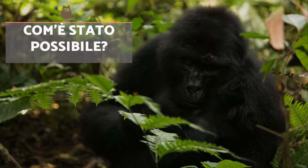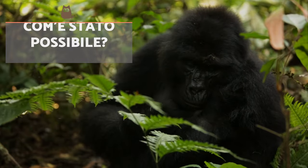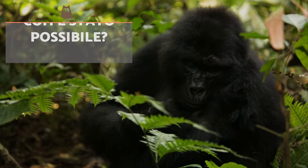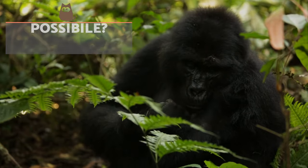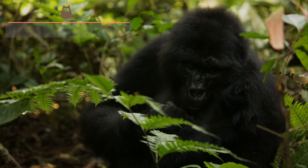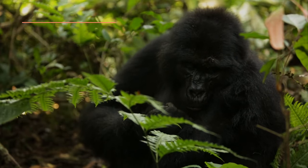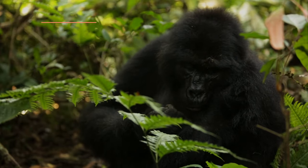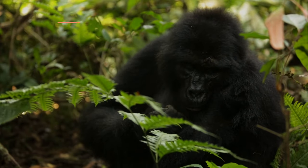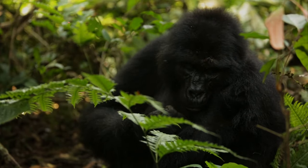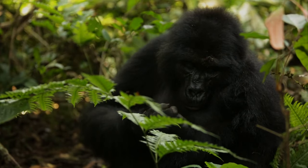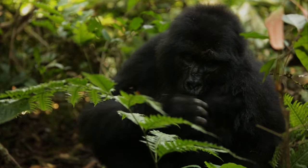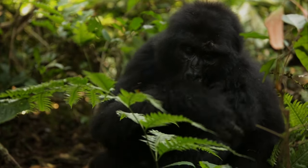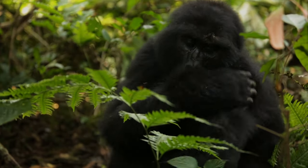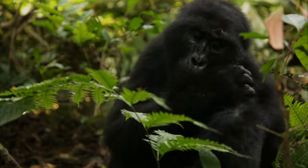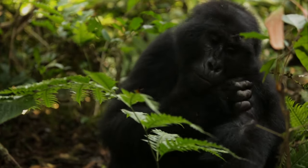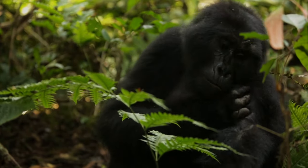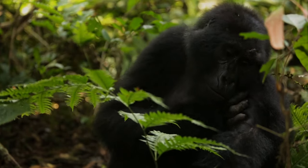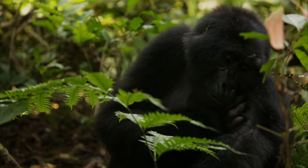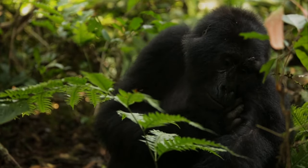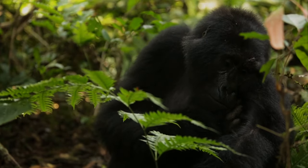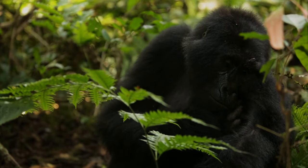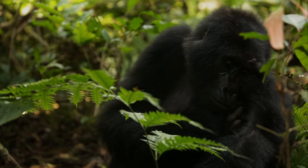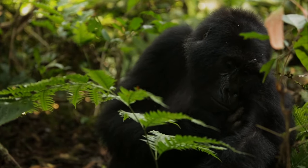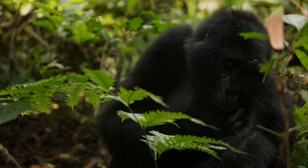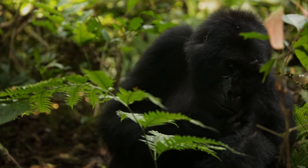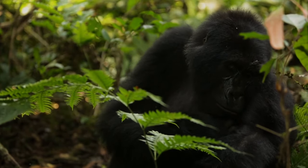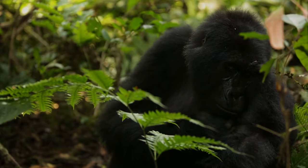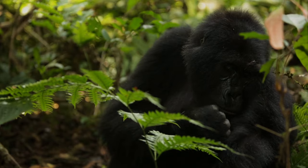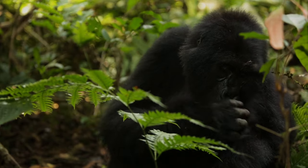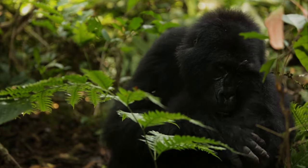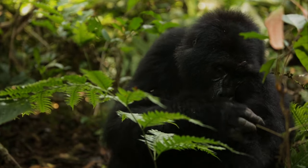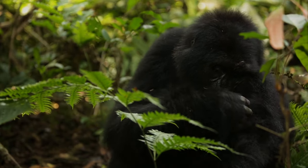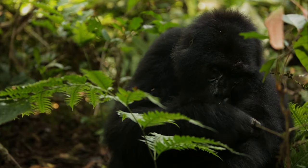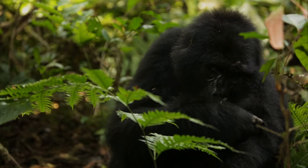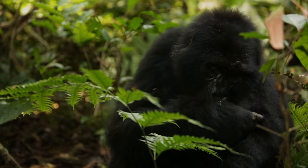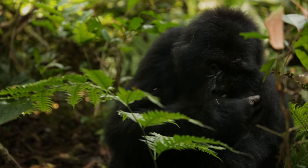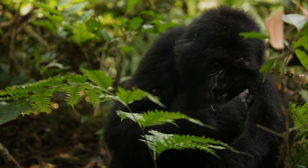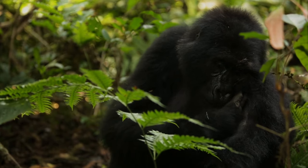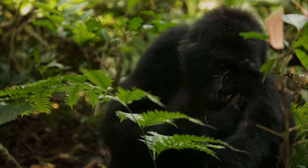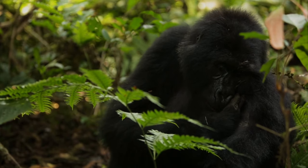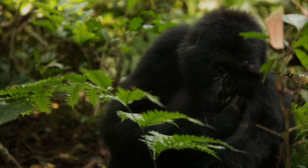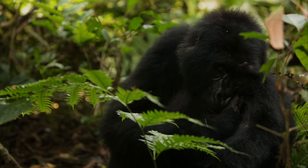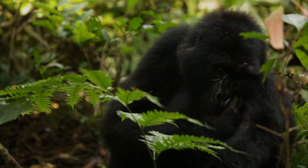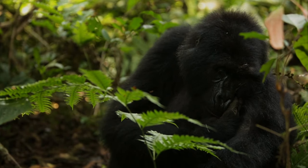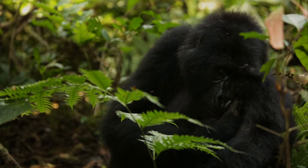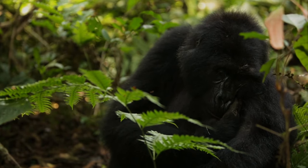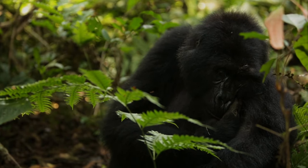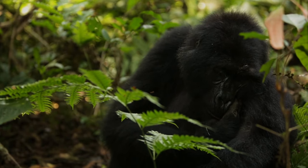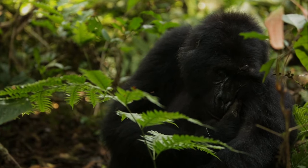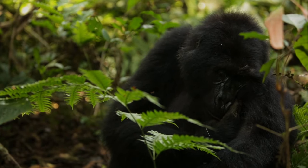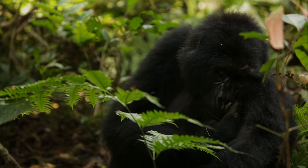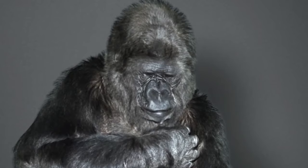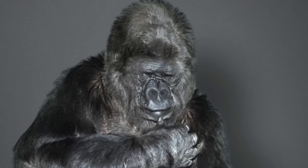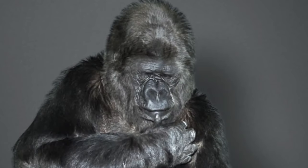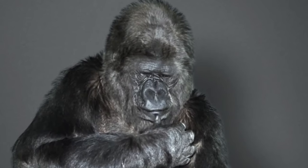solo potenziando le basi inerenti alla specie. La lingua dei segni dei gorilla è composta da una dozzina di segni, ma Coco è stata in grado di